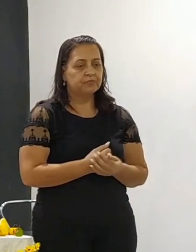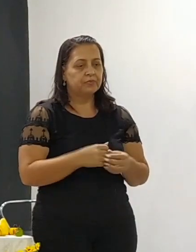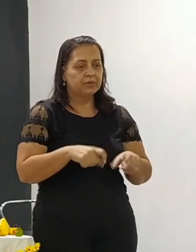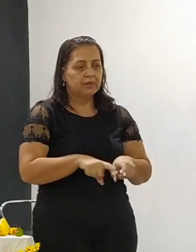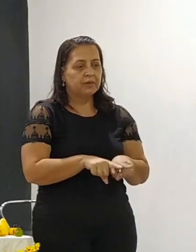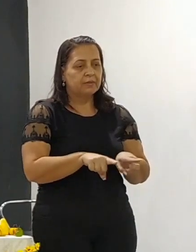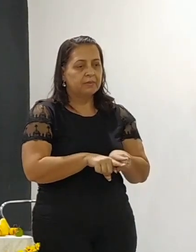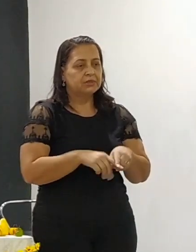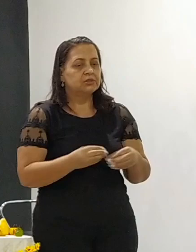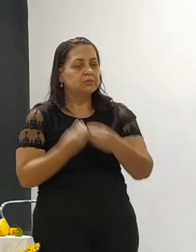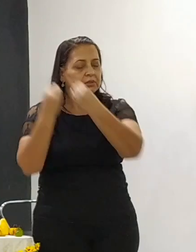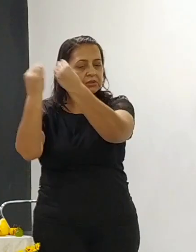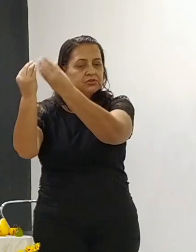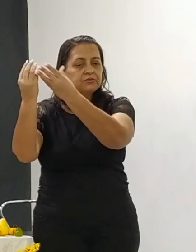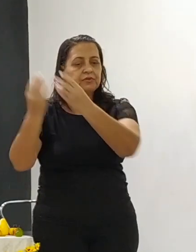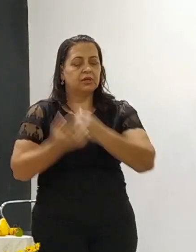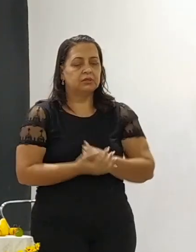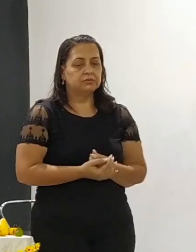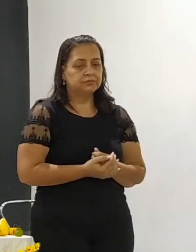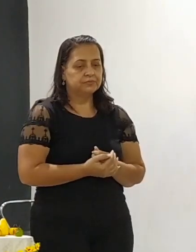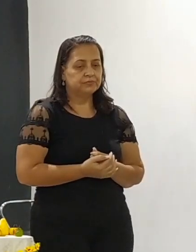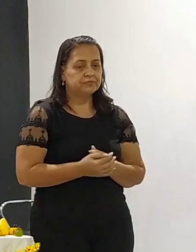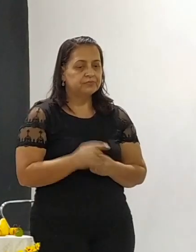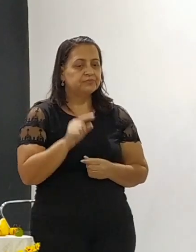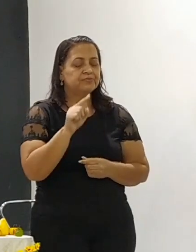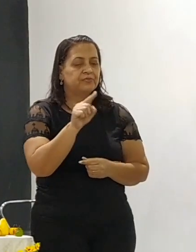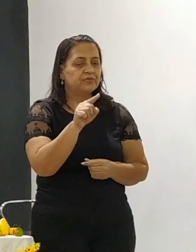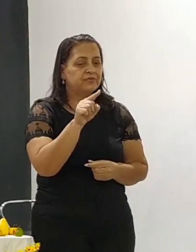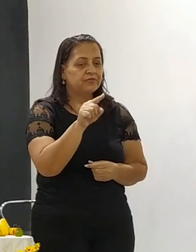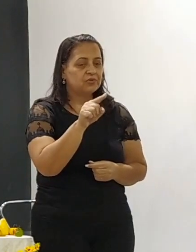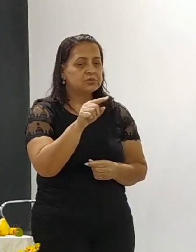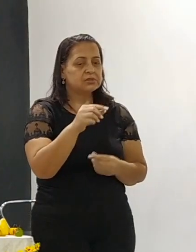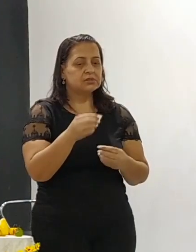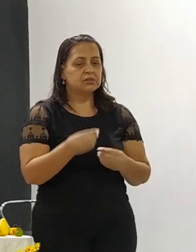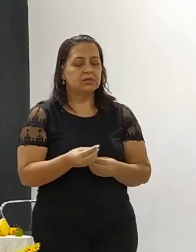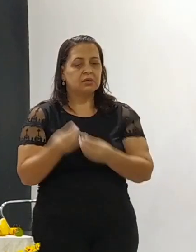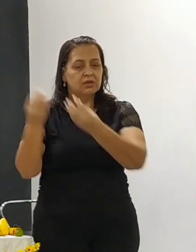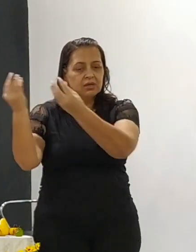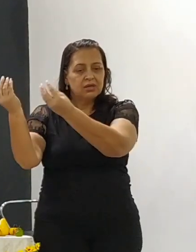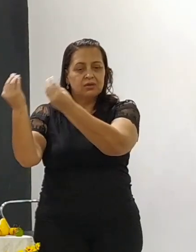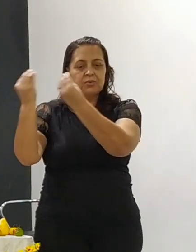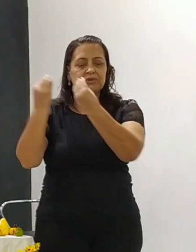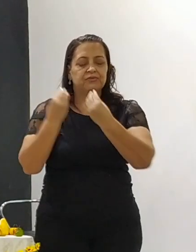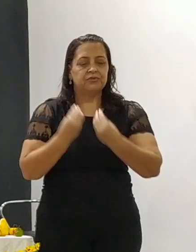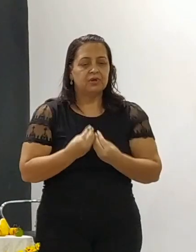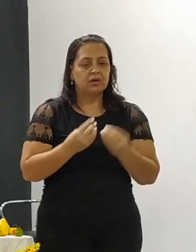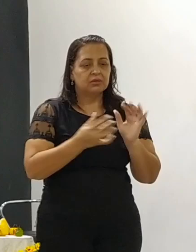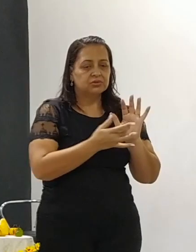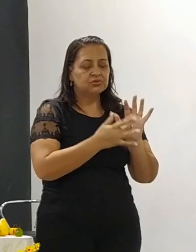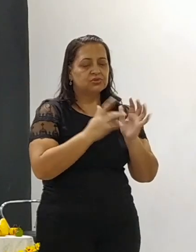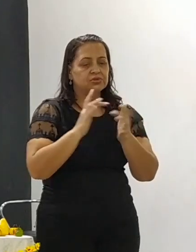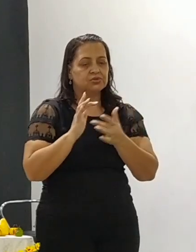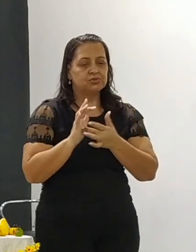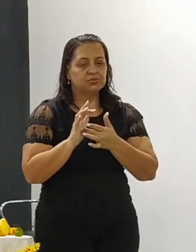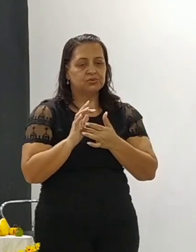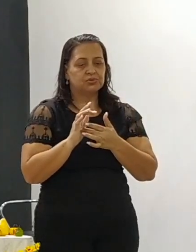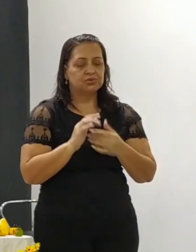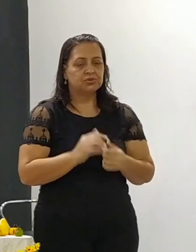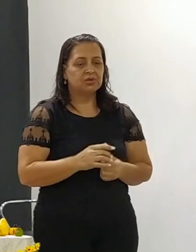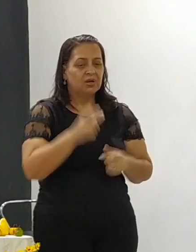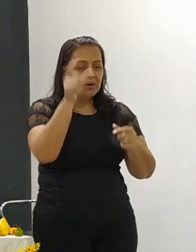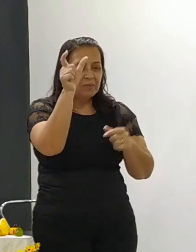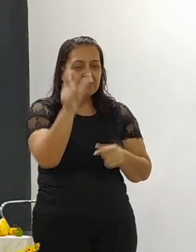enviado. Aleluia. Você é um enviado de Jesus Cristo. É alguém que